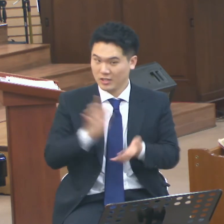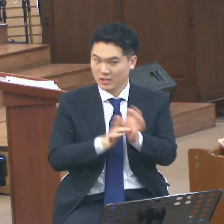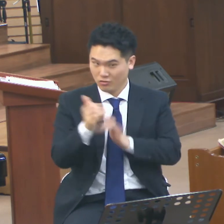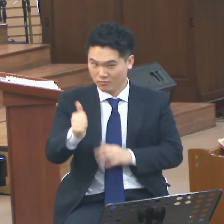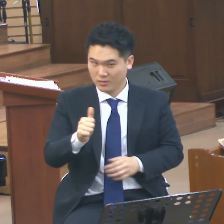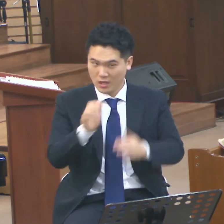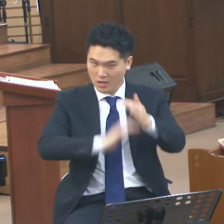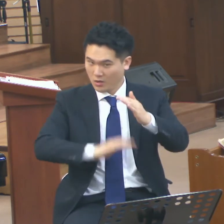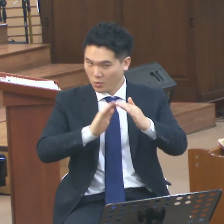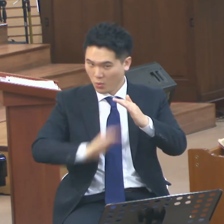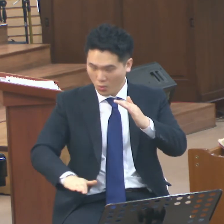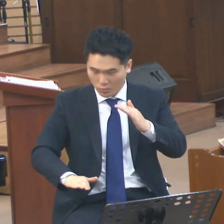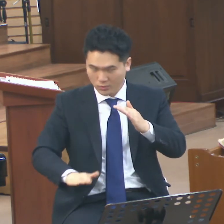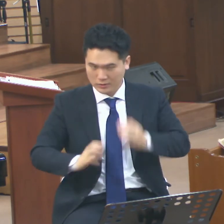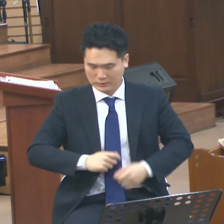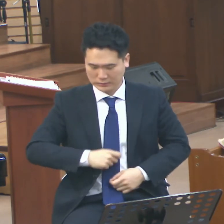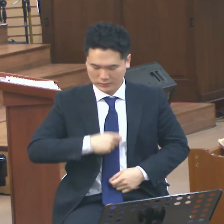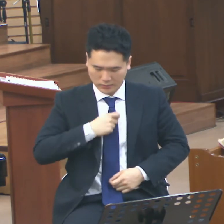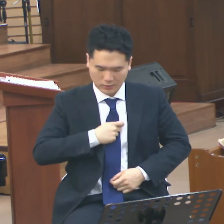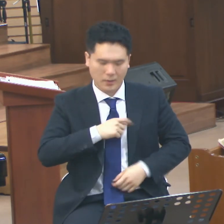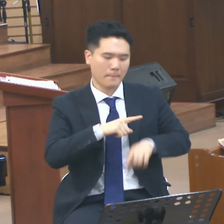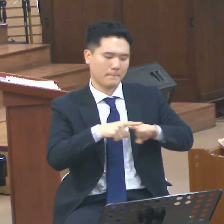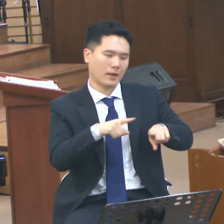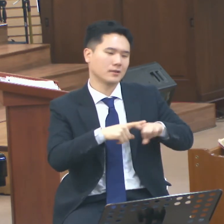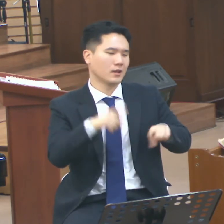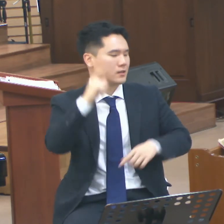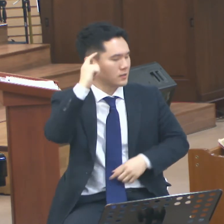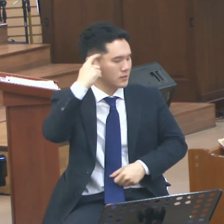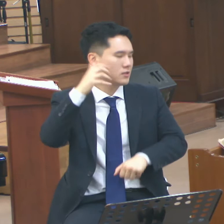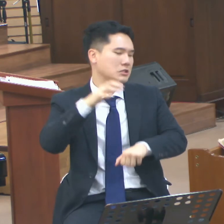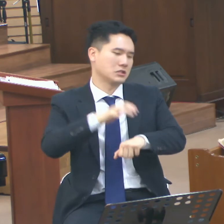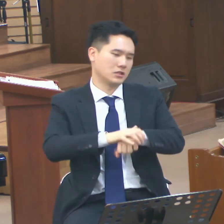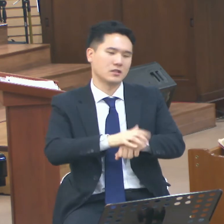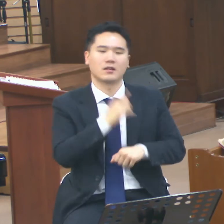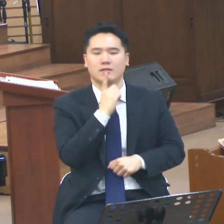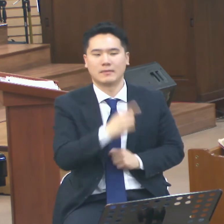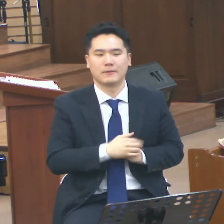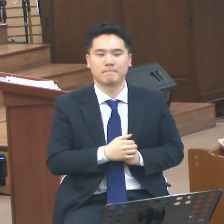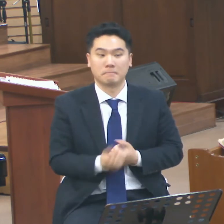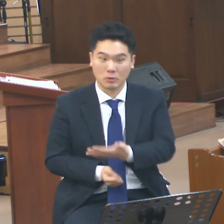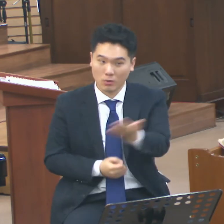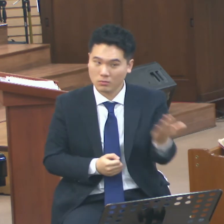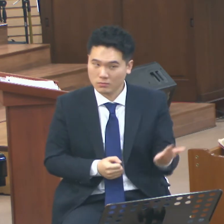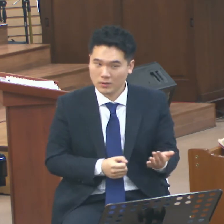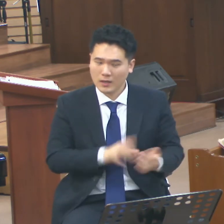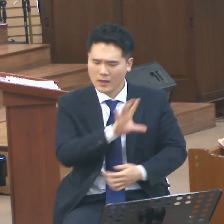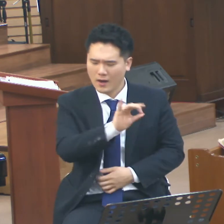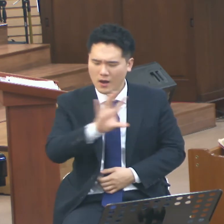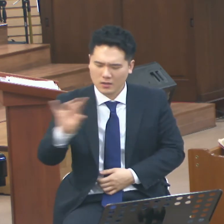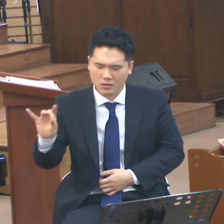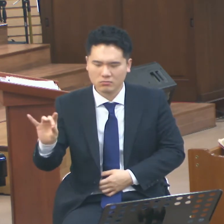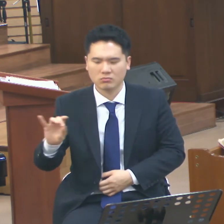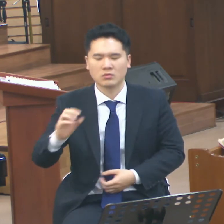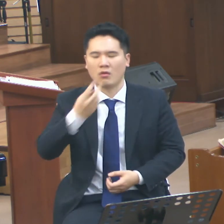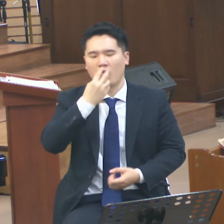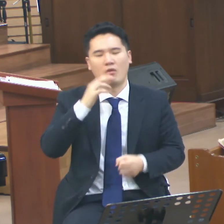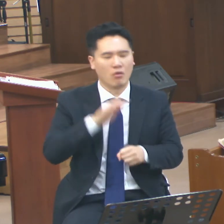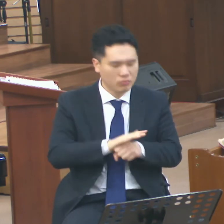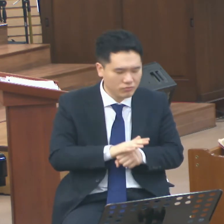공의로운 판단에서 나온 것이라고 봐요. 성도 여러분, 때로는 억울할 때가 있죠. 때로는 힘들 수도